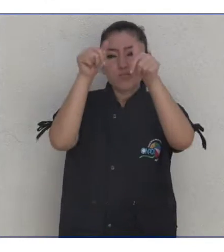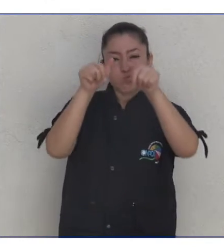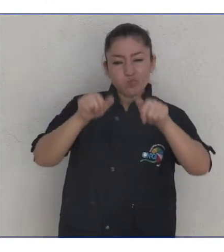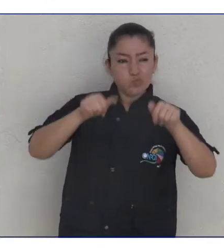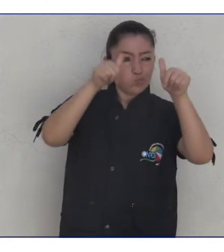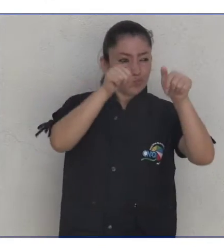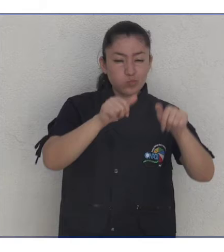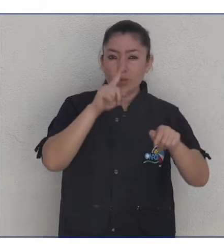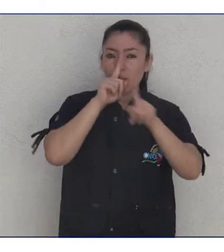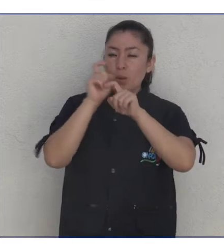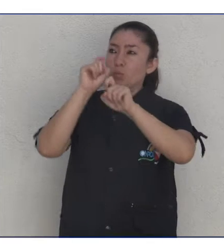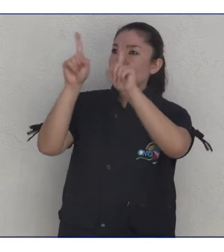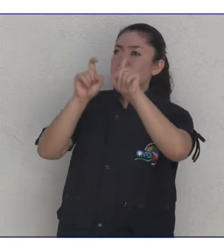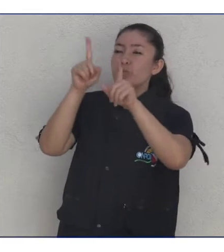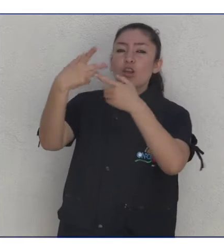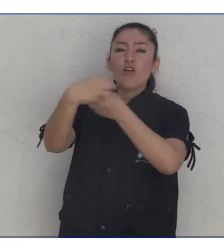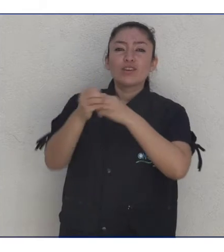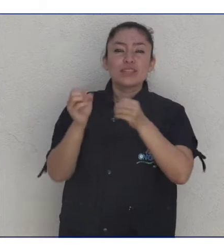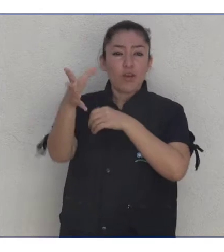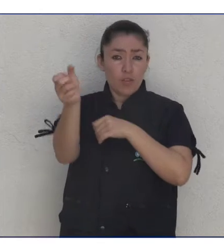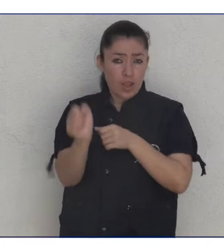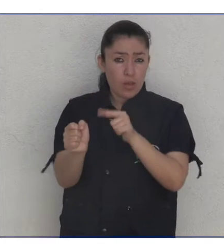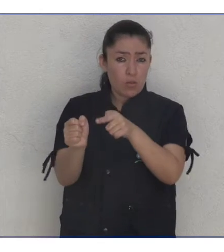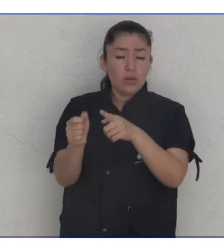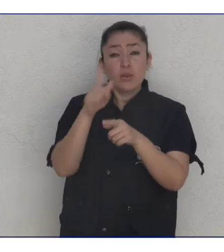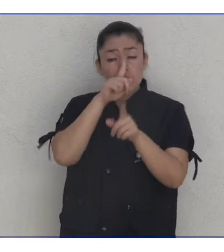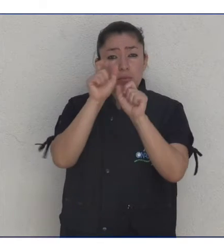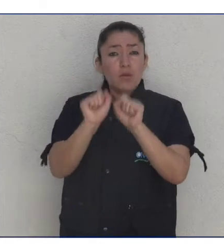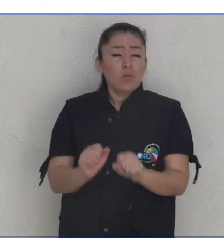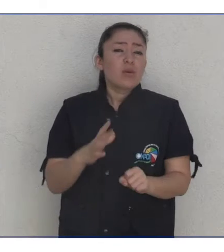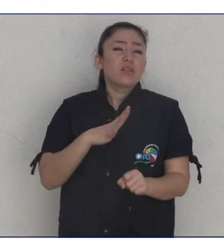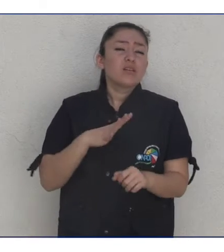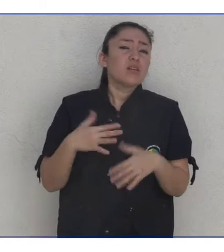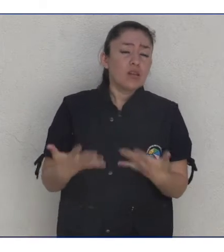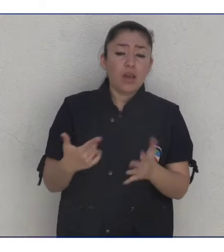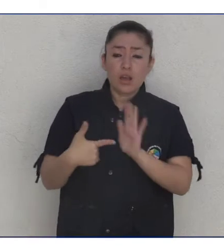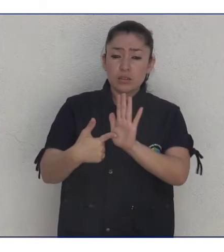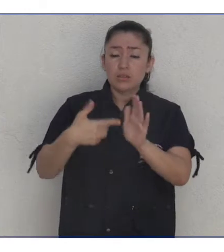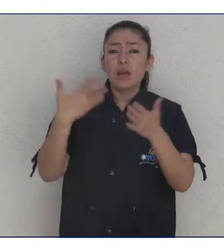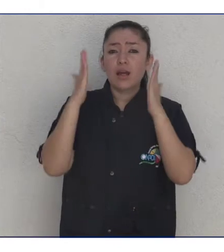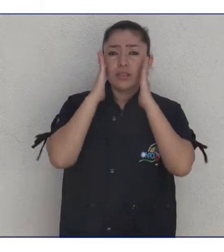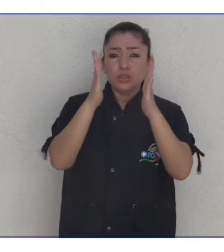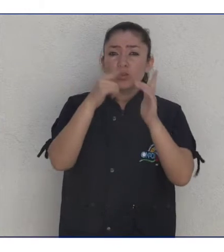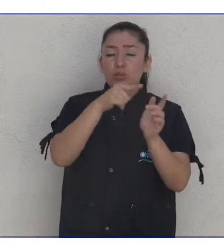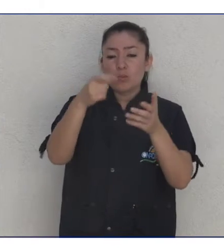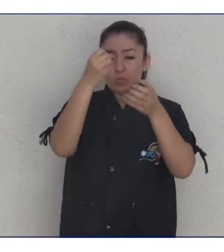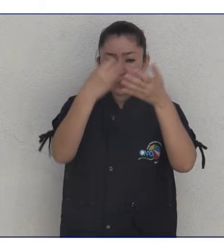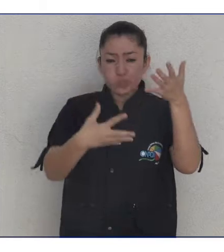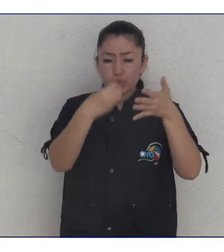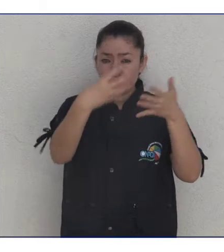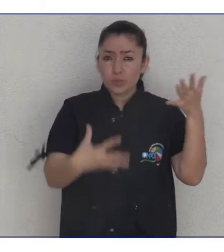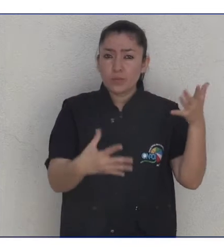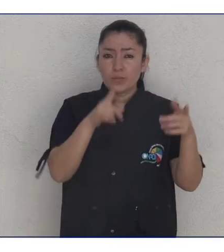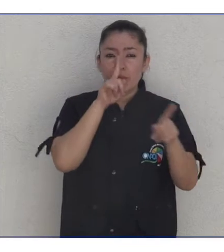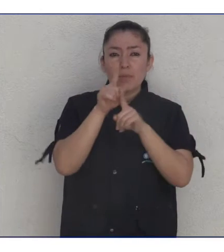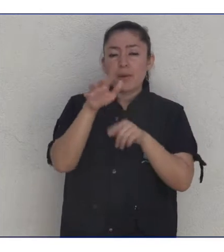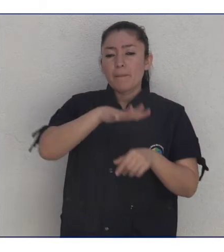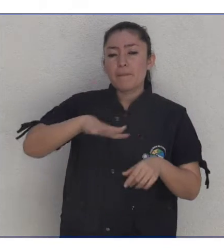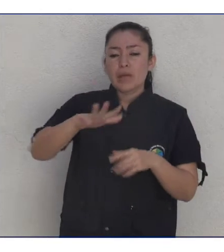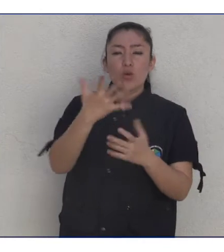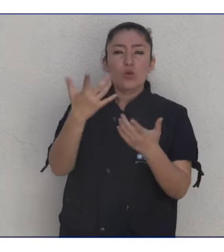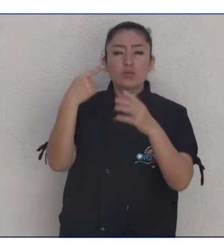análisis y consulta en las oficinas del sujeto obligado. Si el interesado solicita la obtención de copias, reproducciones escritas o por